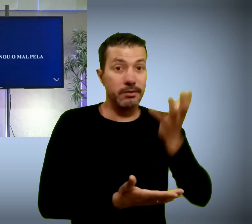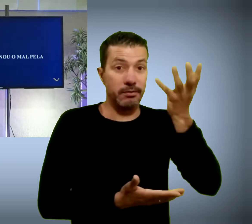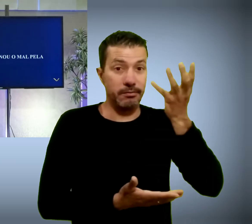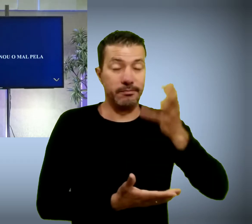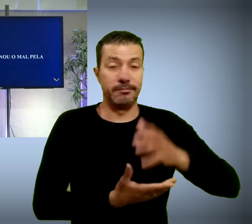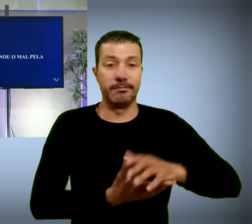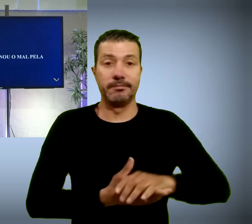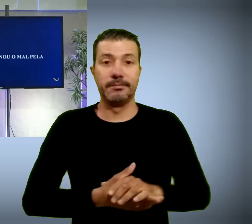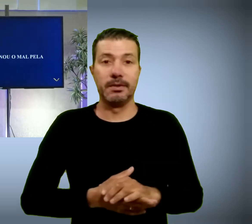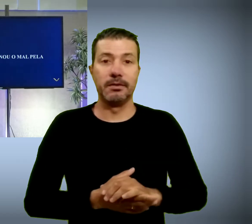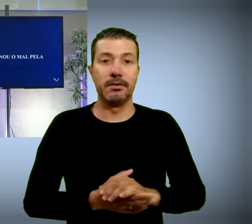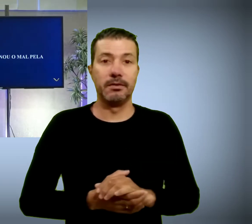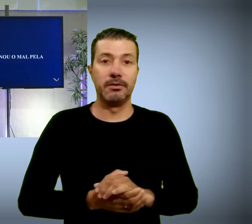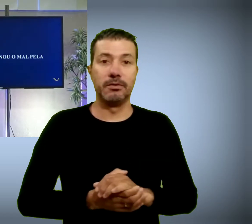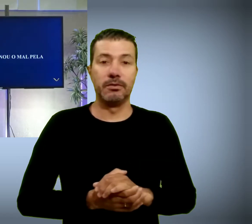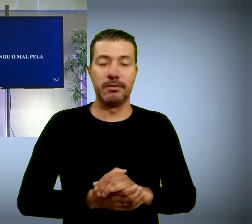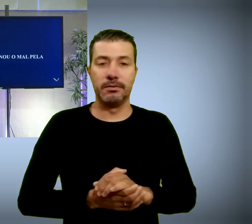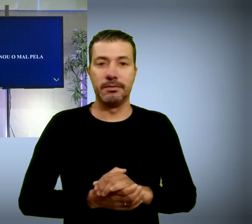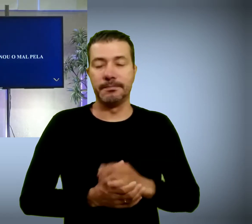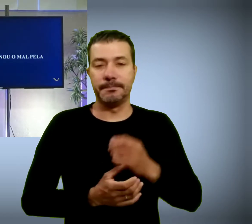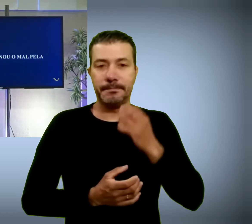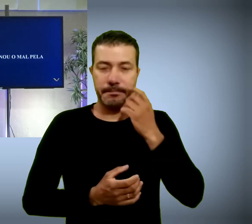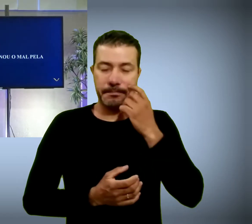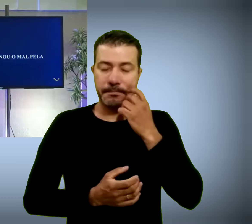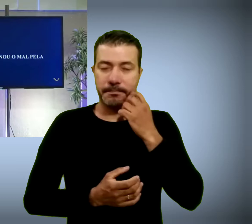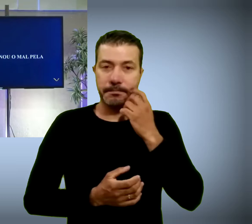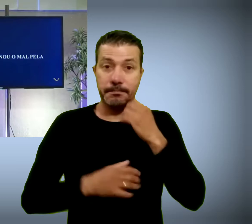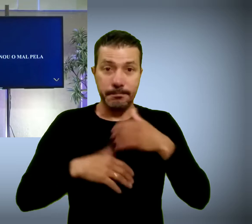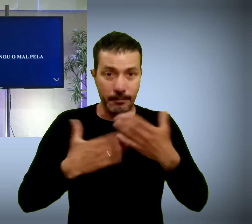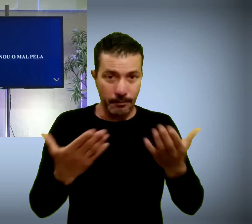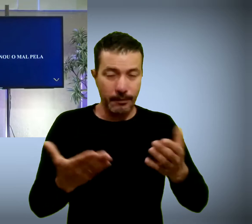bem? Muito bem.